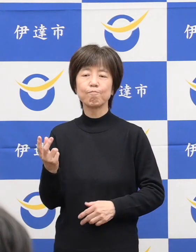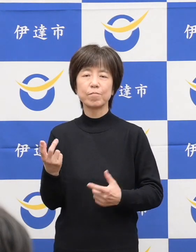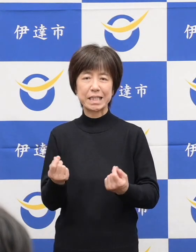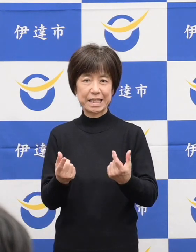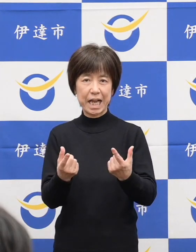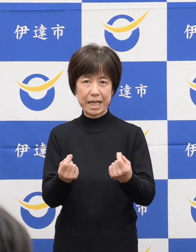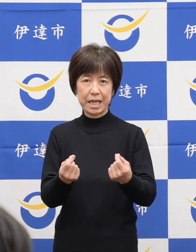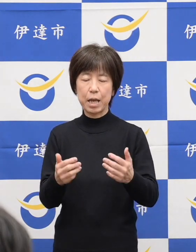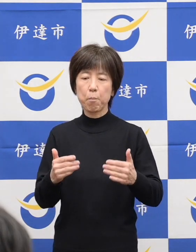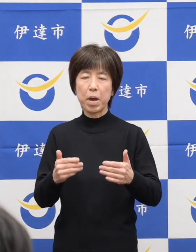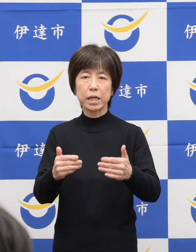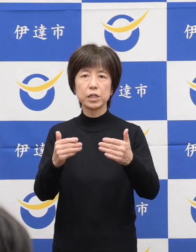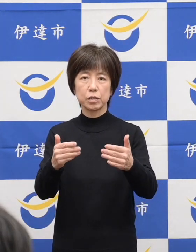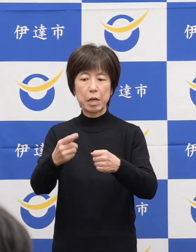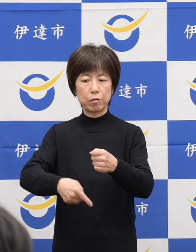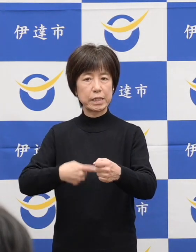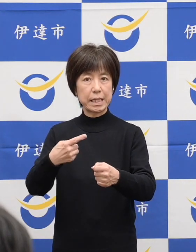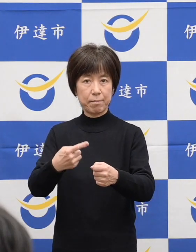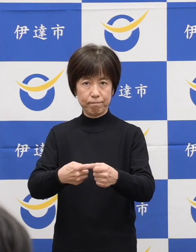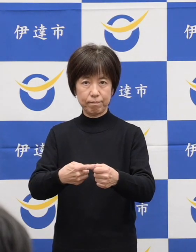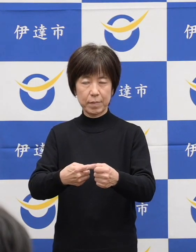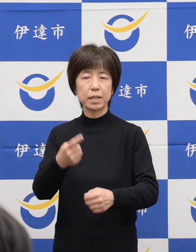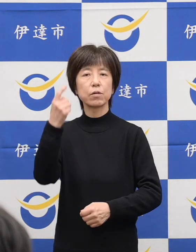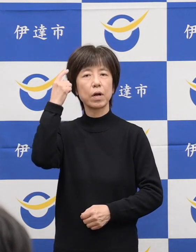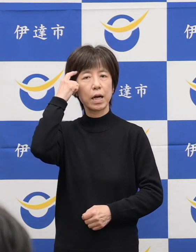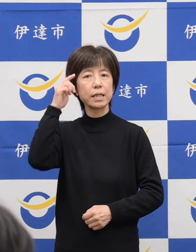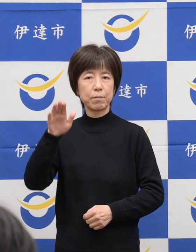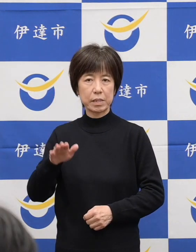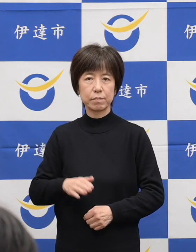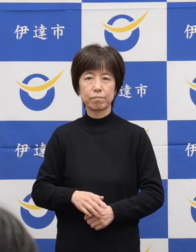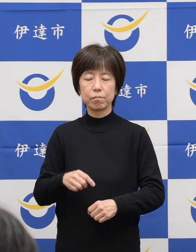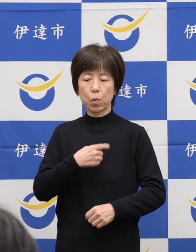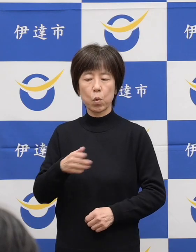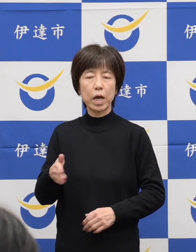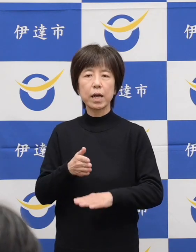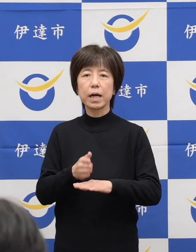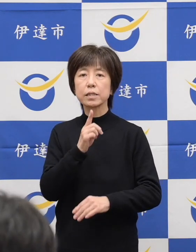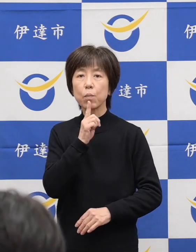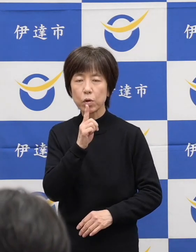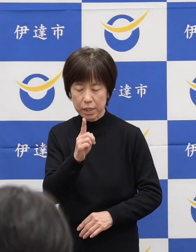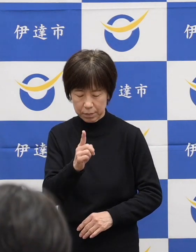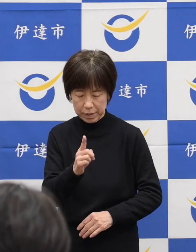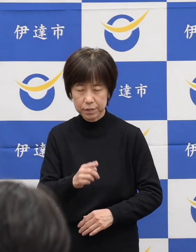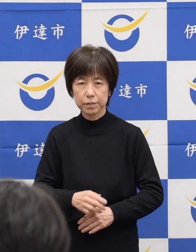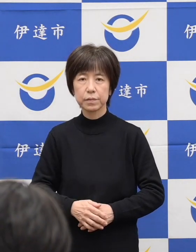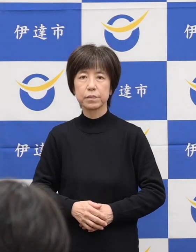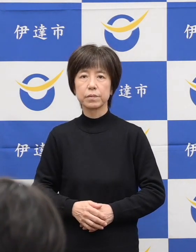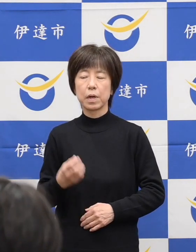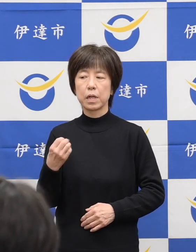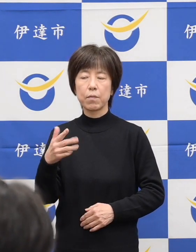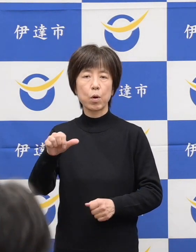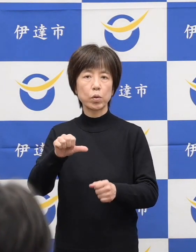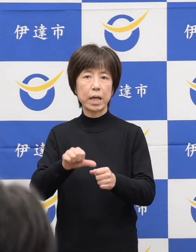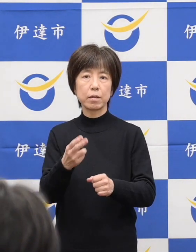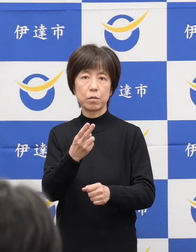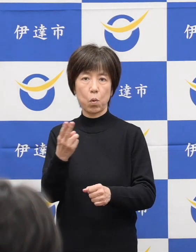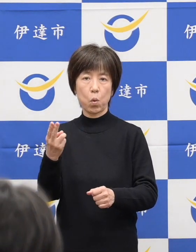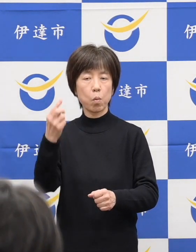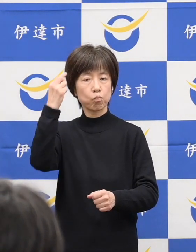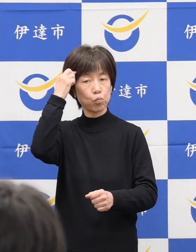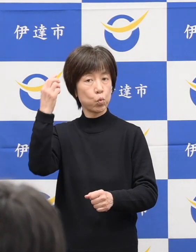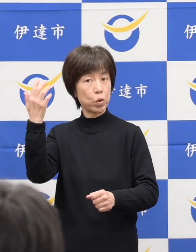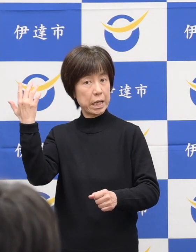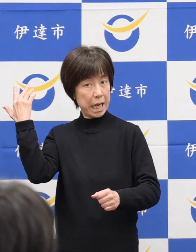めることができた1年だと考えております。心から感謝を申し上げます。令和5年度を振り返り